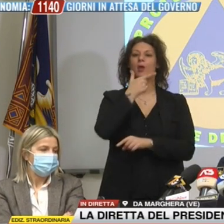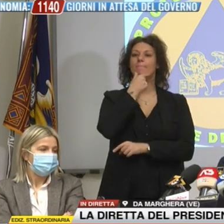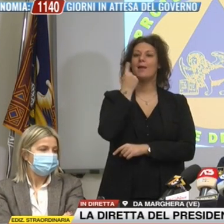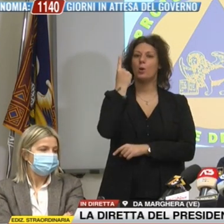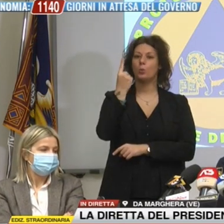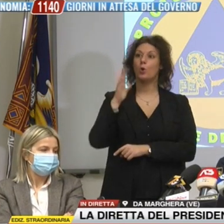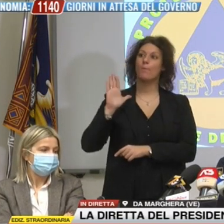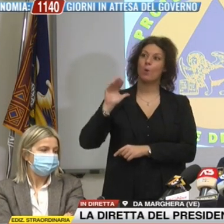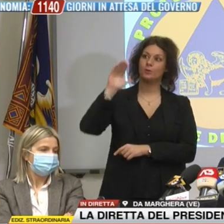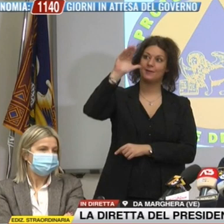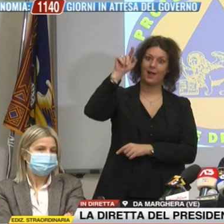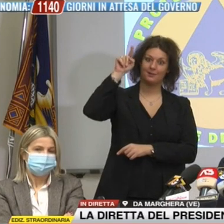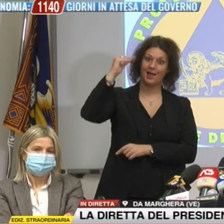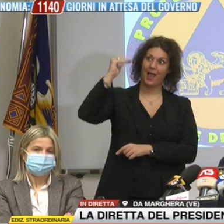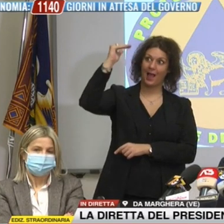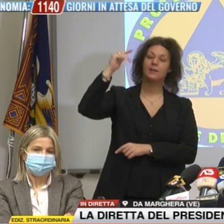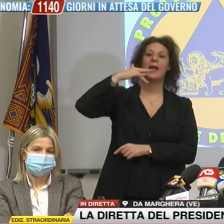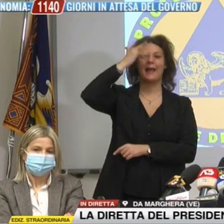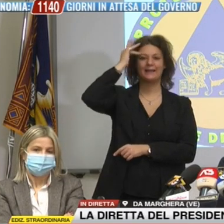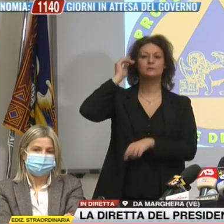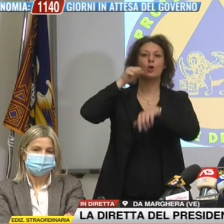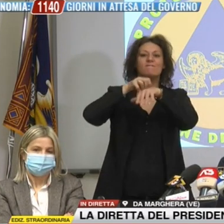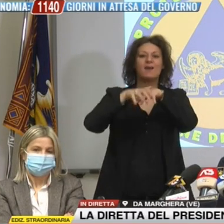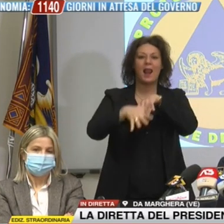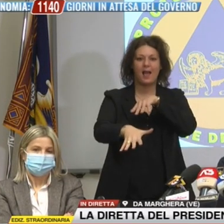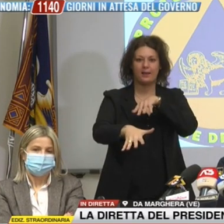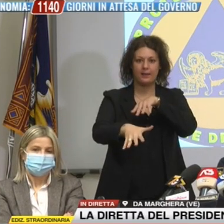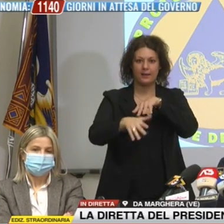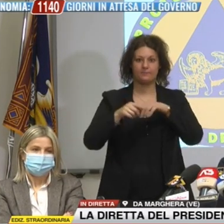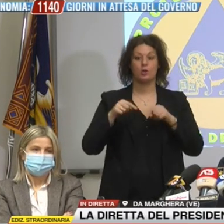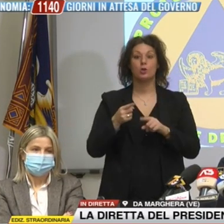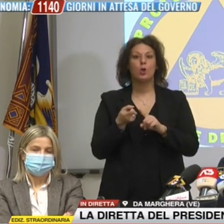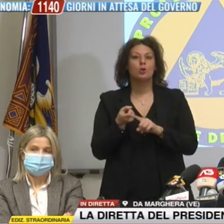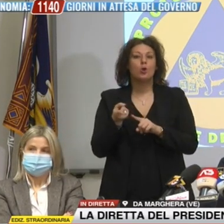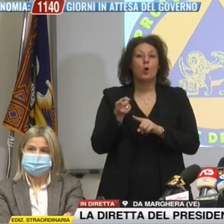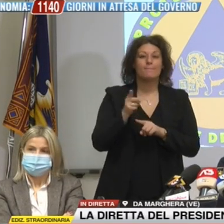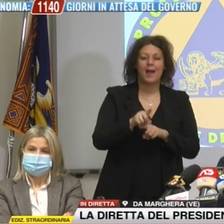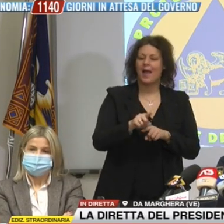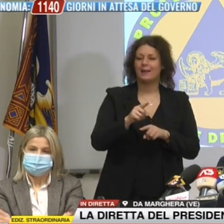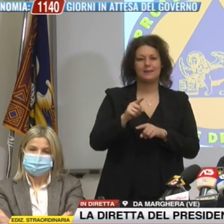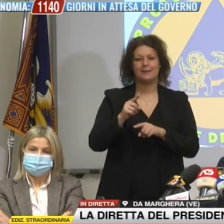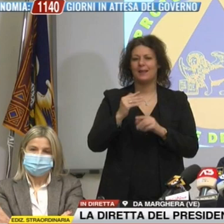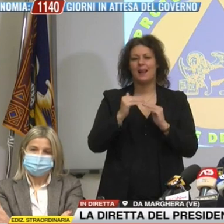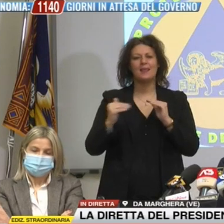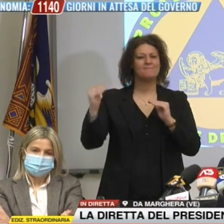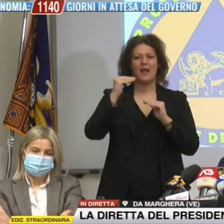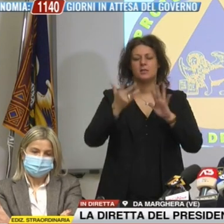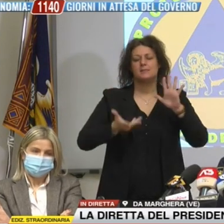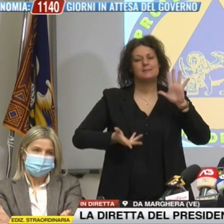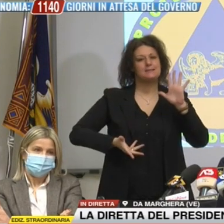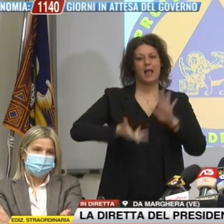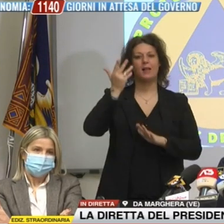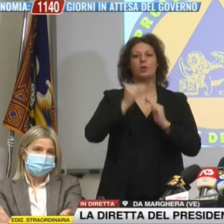che è forte, domani avremo il livello massimo che è il 5, rischio molto forte